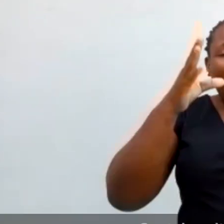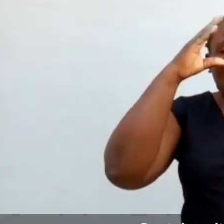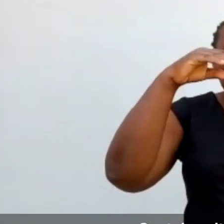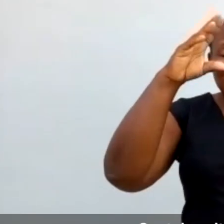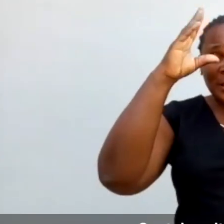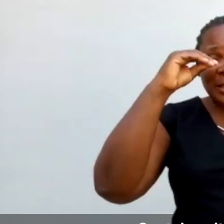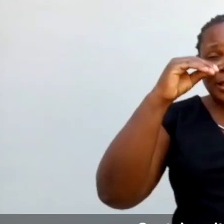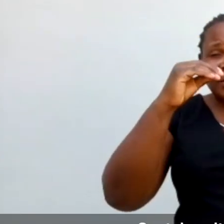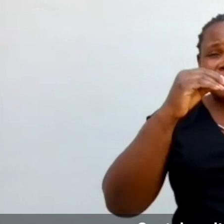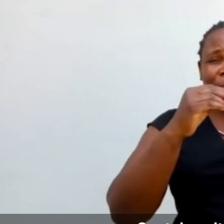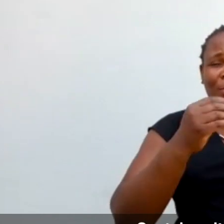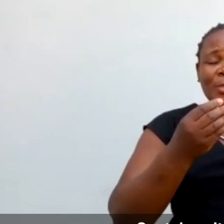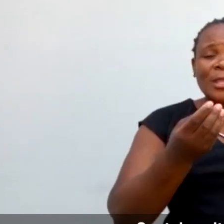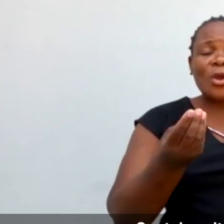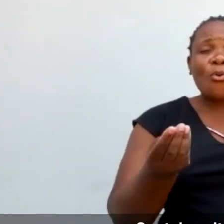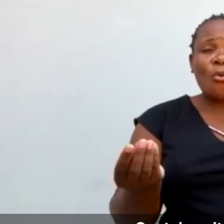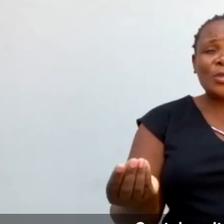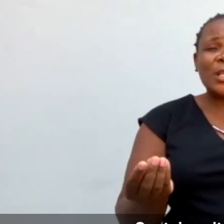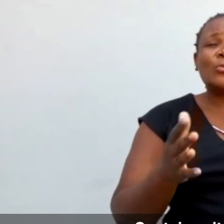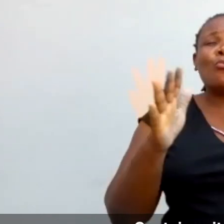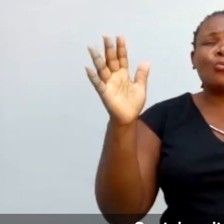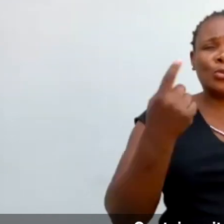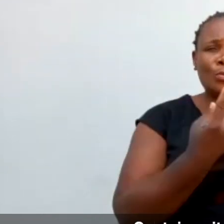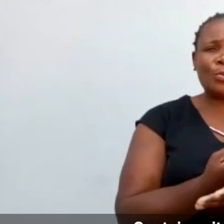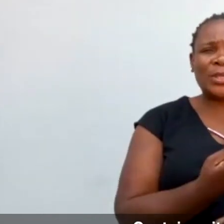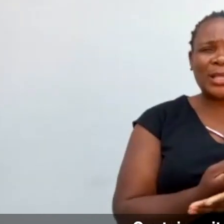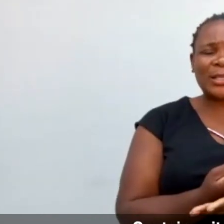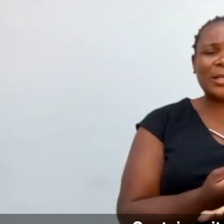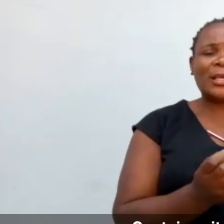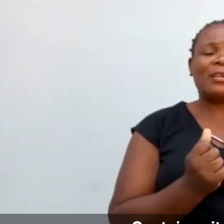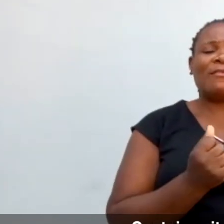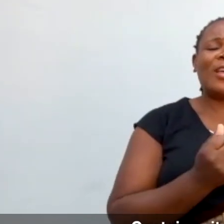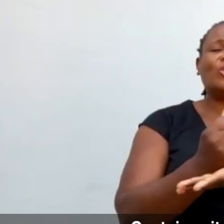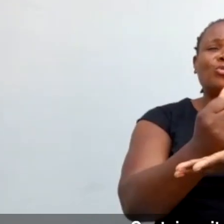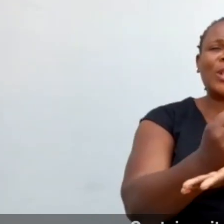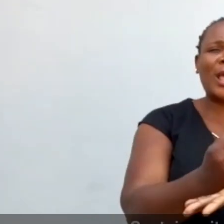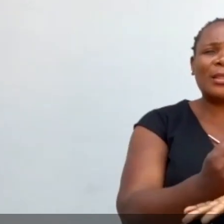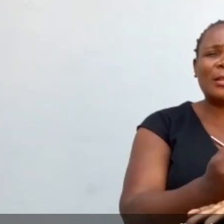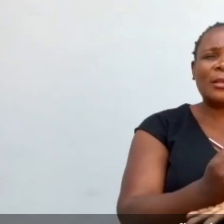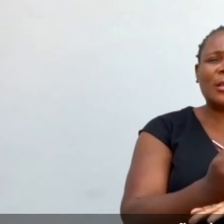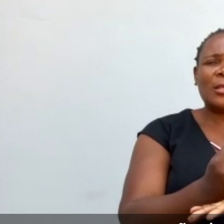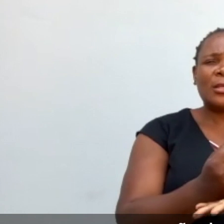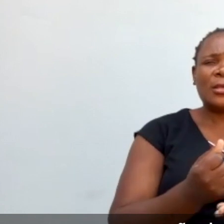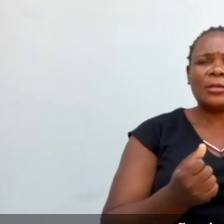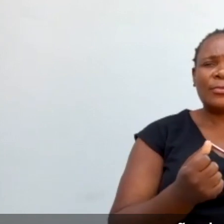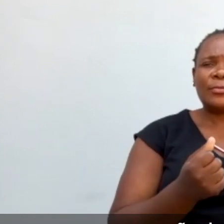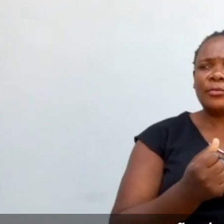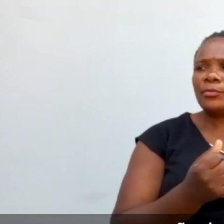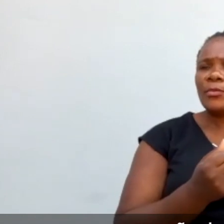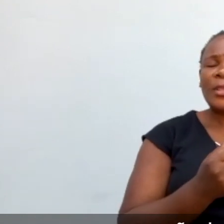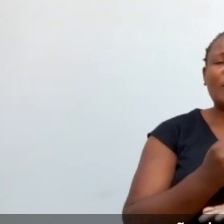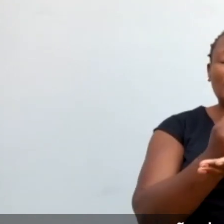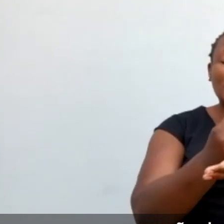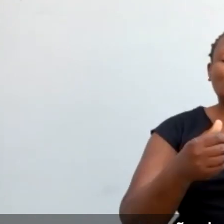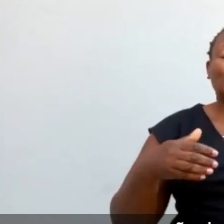Gostei muito de participar neste seminário porque aprendi coisas muito importantes que vão ajudar os jovens a ter